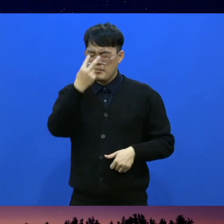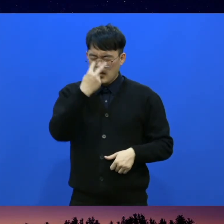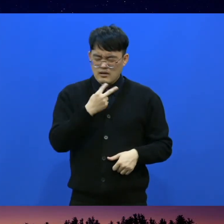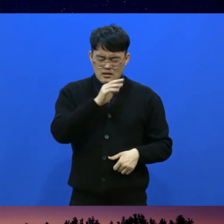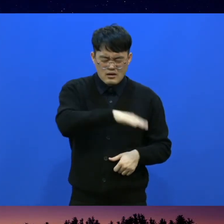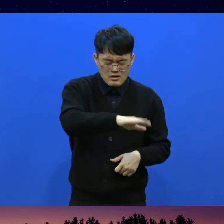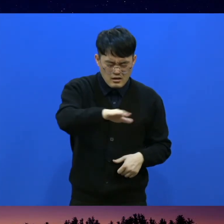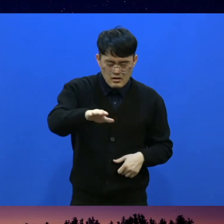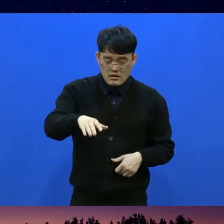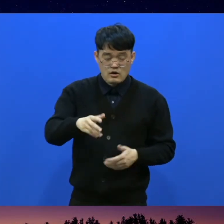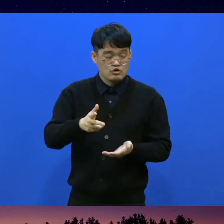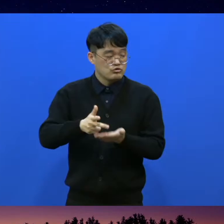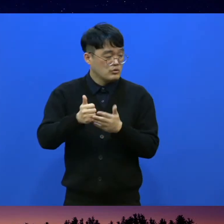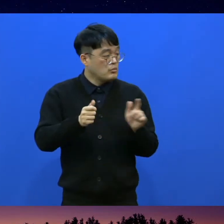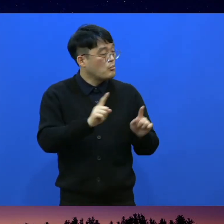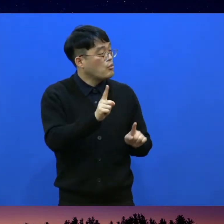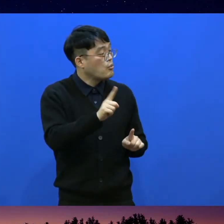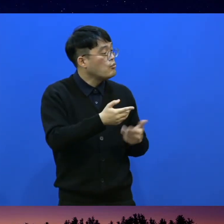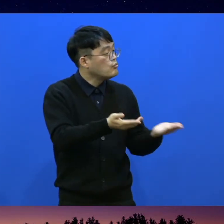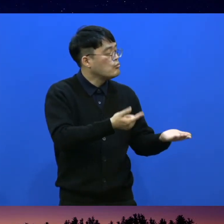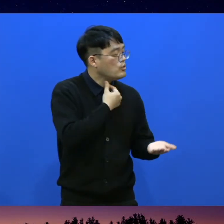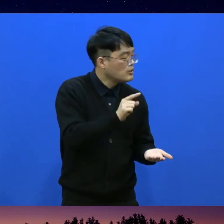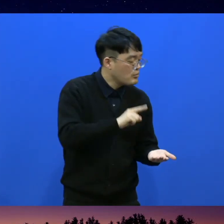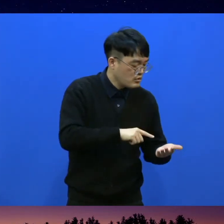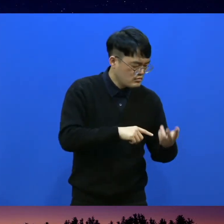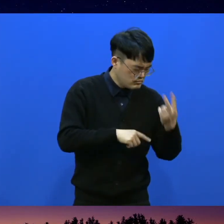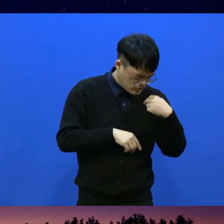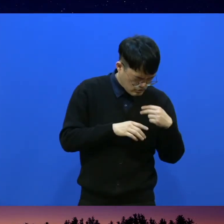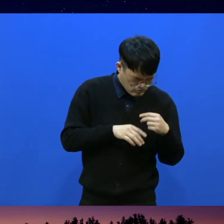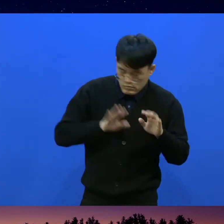맹인에게 그건 딱 나오잖아요. 보기를 원하나이다.